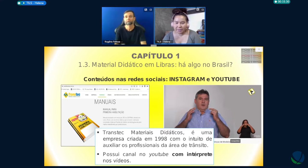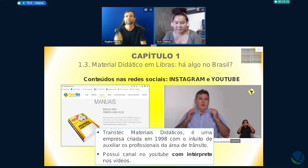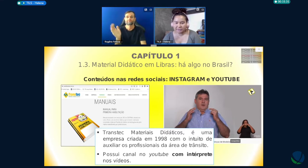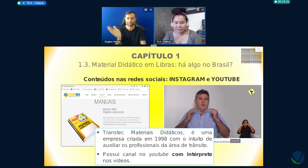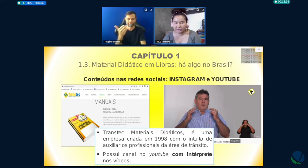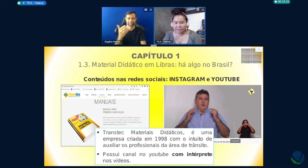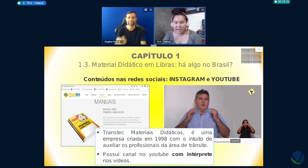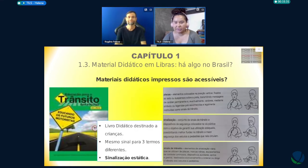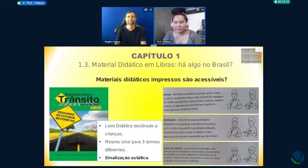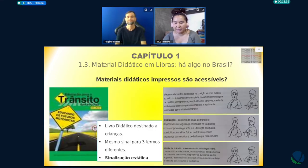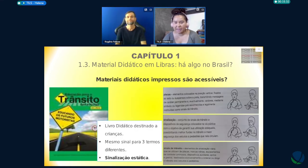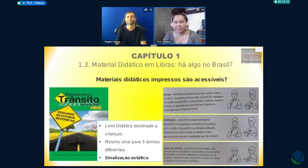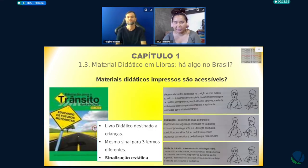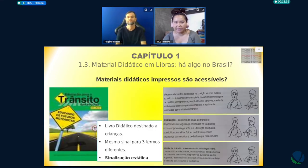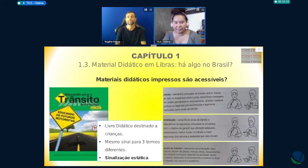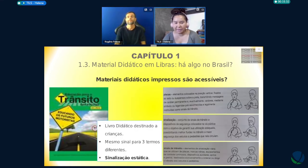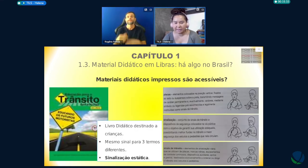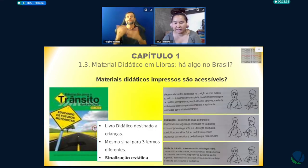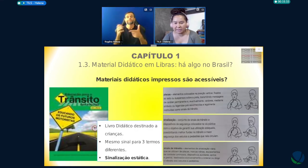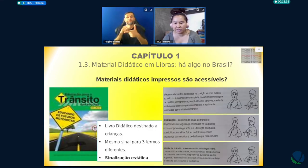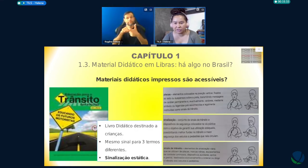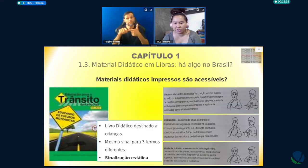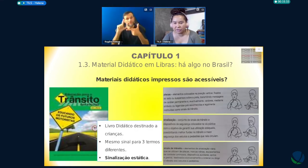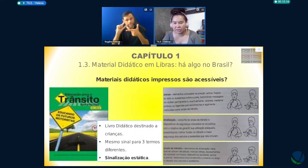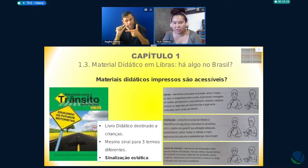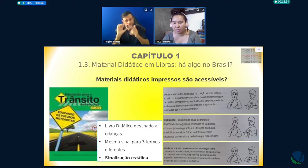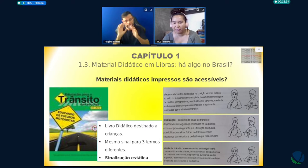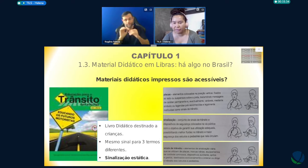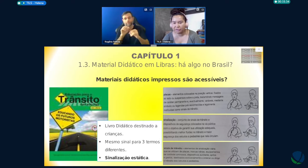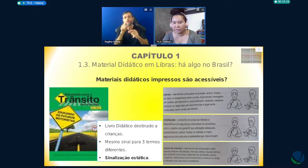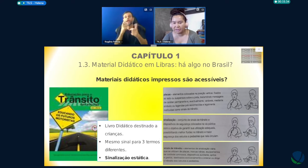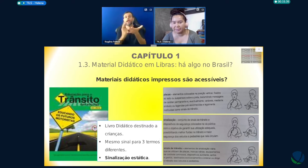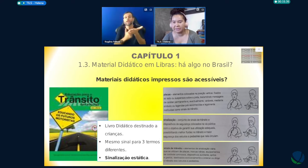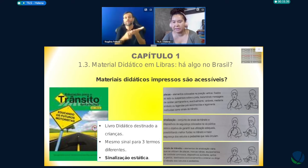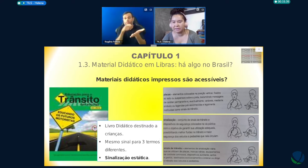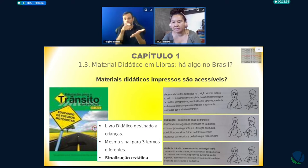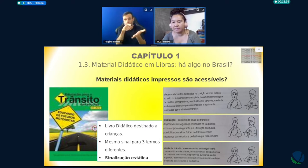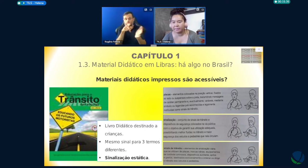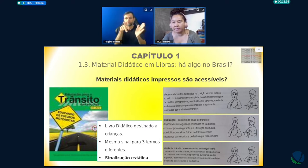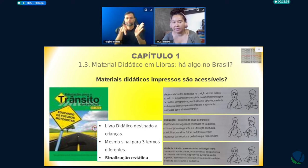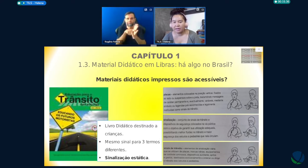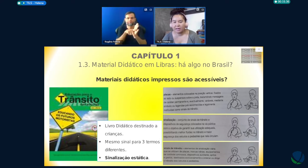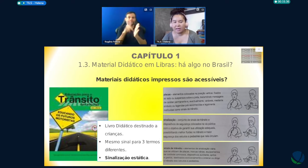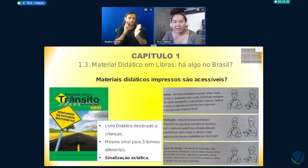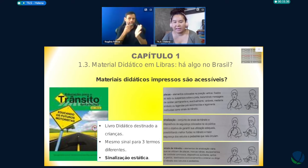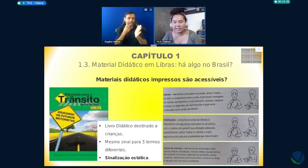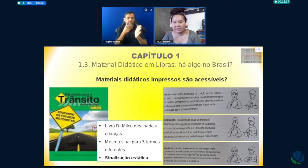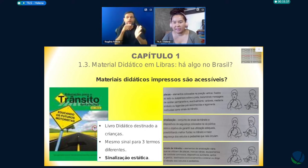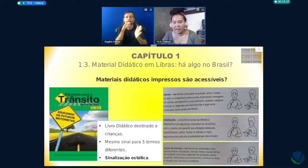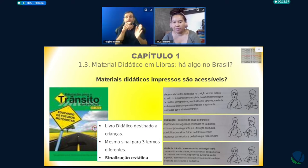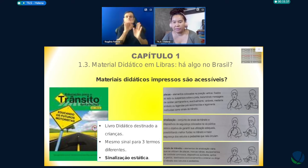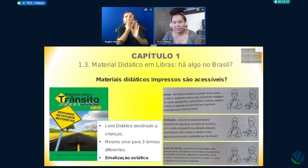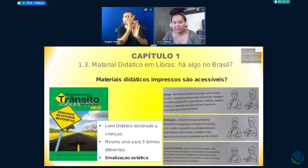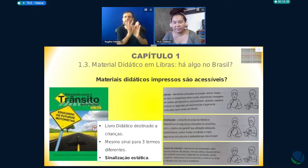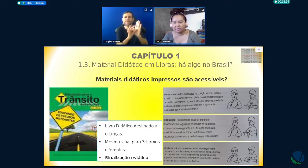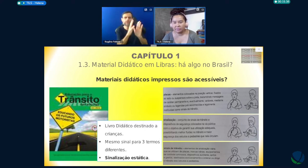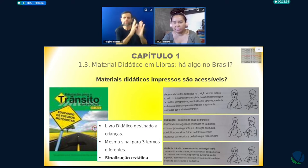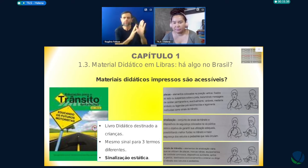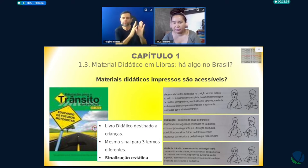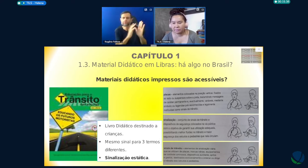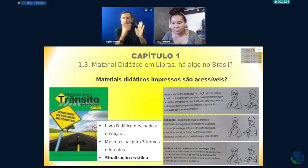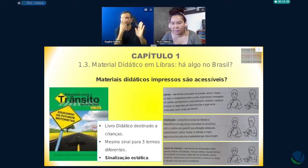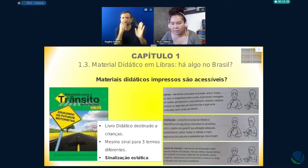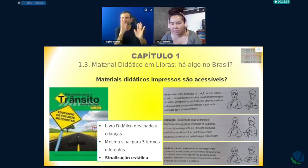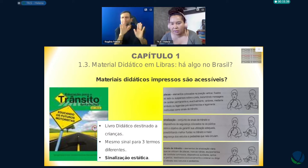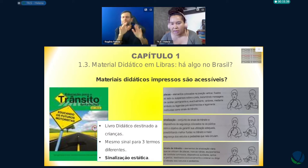vídeos de informações em geral, que também foi bem interessante. A gente usou ele como fonte na nossa pesquisa. Esse aqui é um livro.